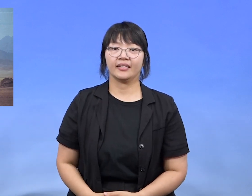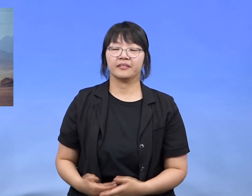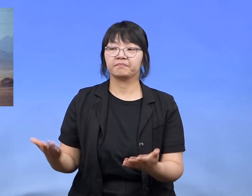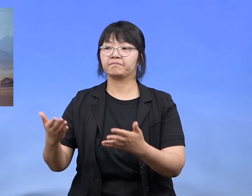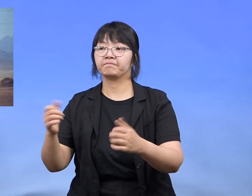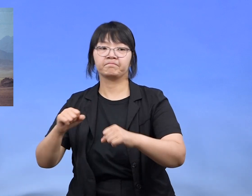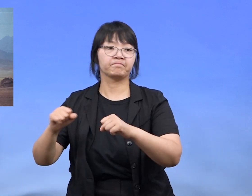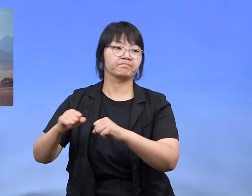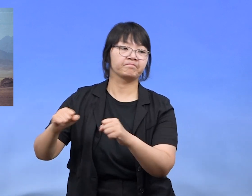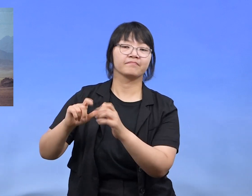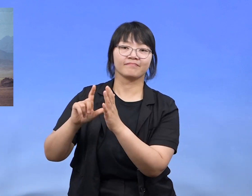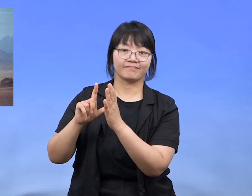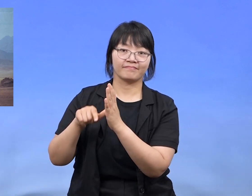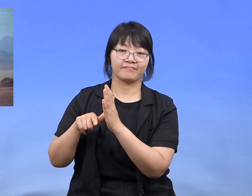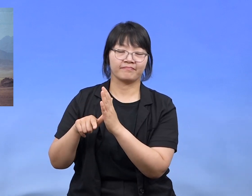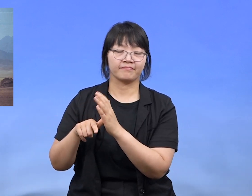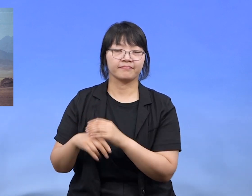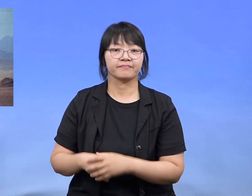사역할 때 일인데,